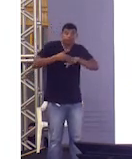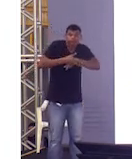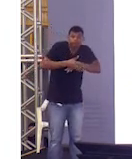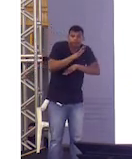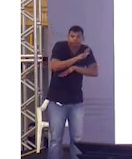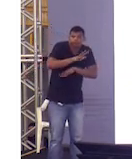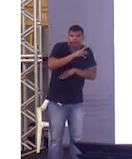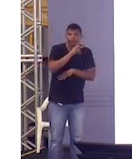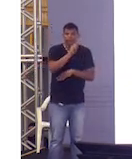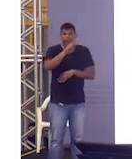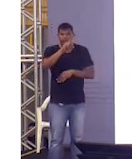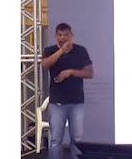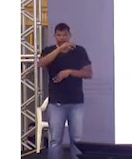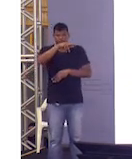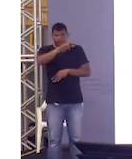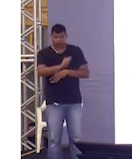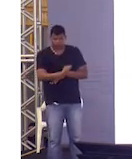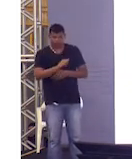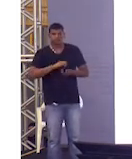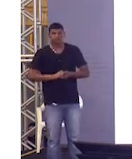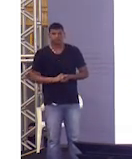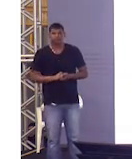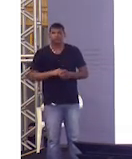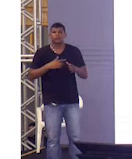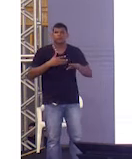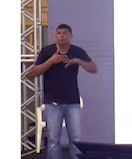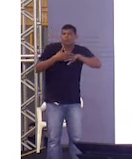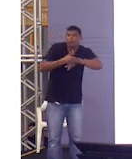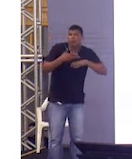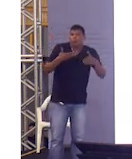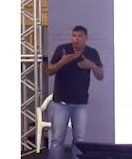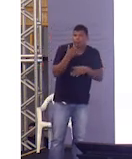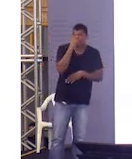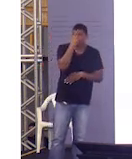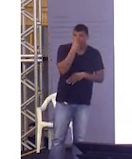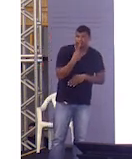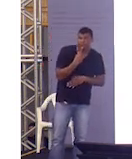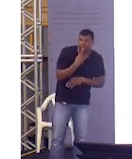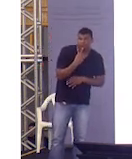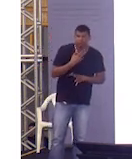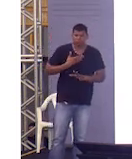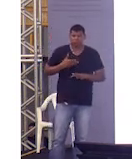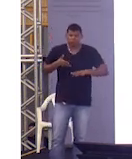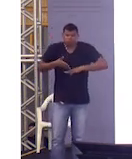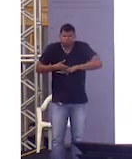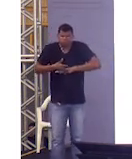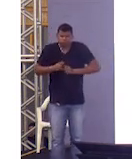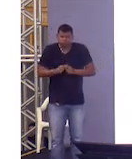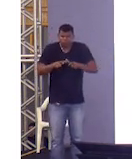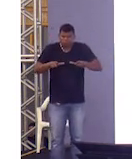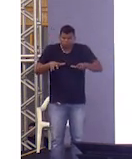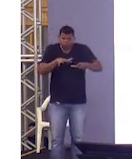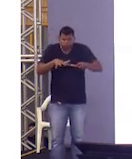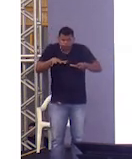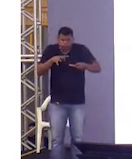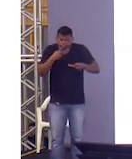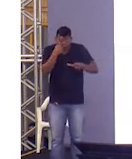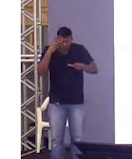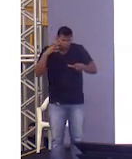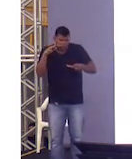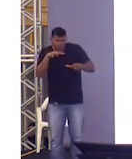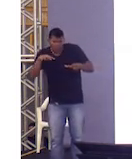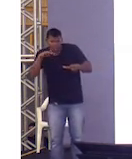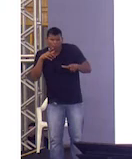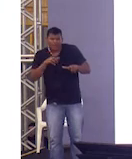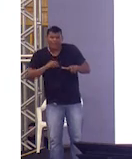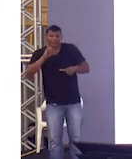rede. Ao acessar o perfil, hoje, o estudante descobriu que o seu índice de popularidade era